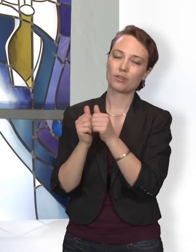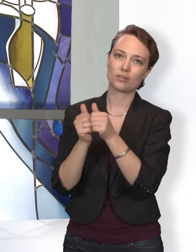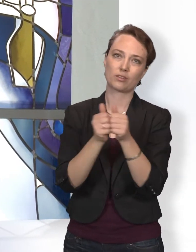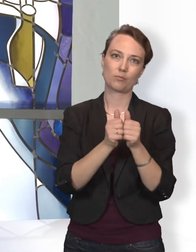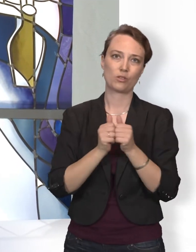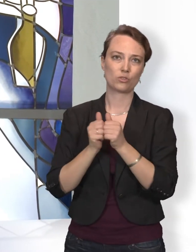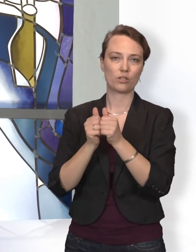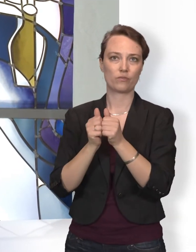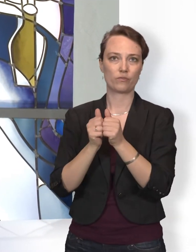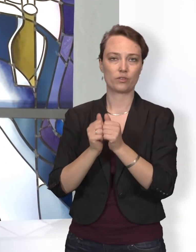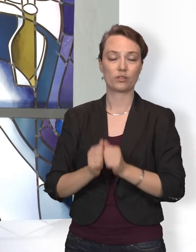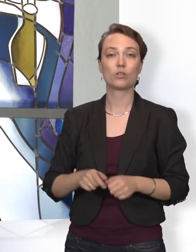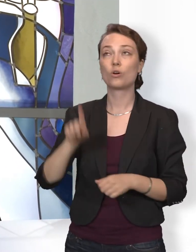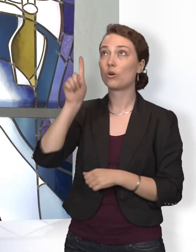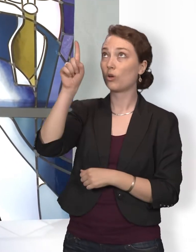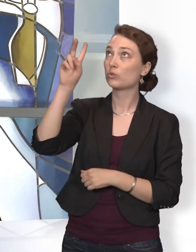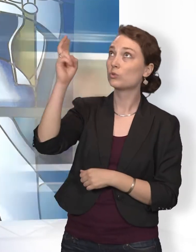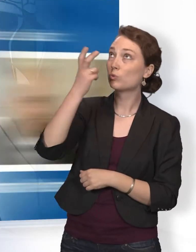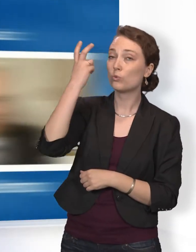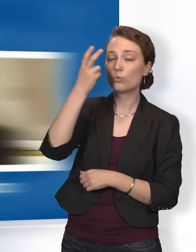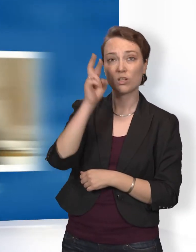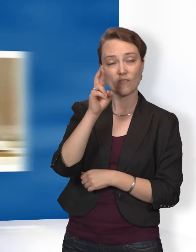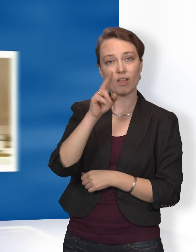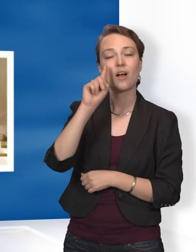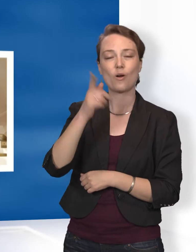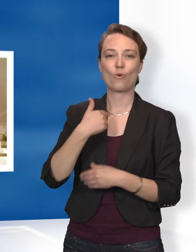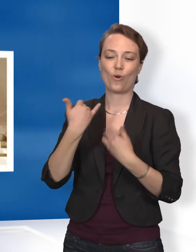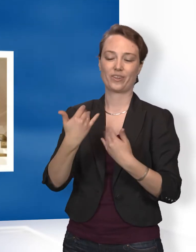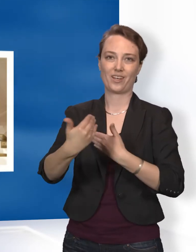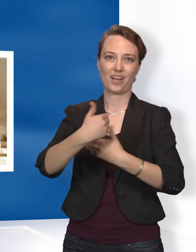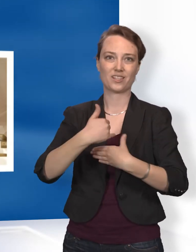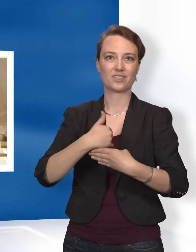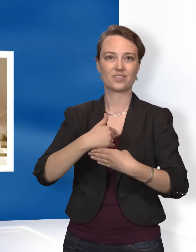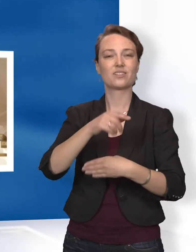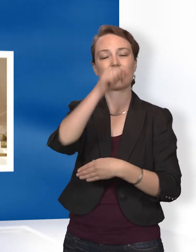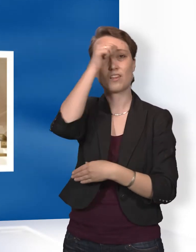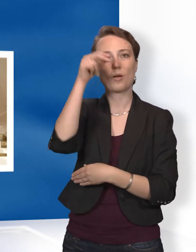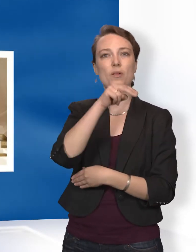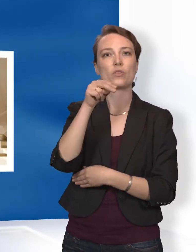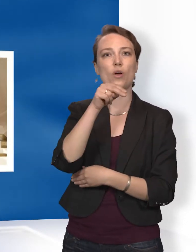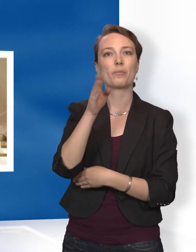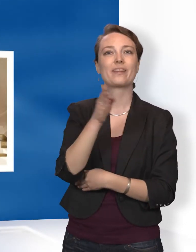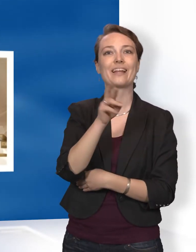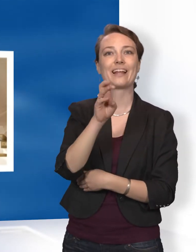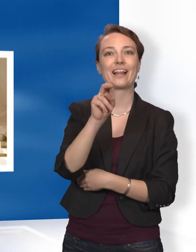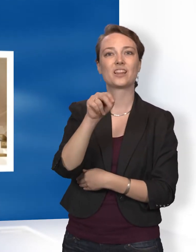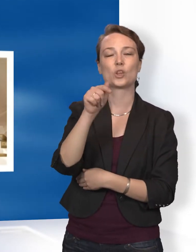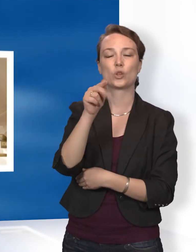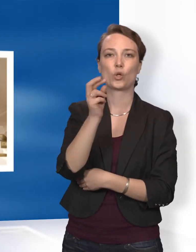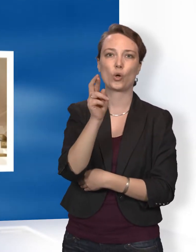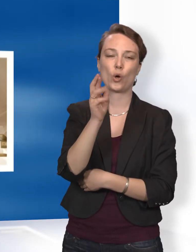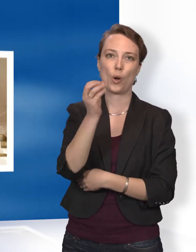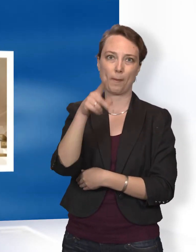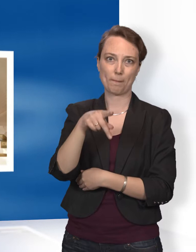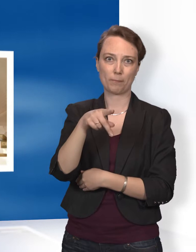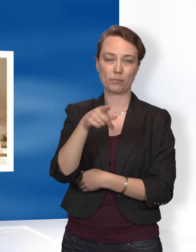ist übrigens auch unser Gast heute, Norman Rentrop. Ein Unternehmer, ein Christ, ein Kirchenmann,